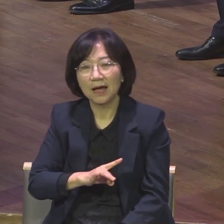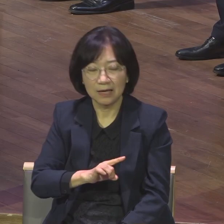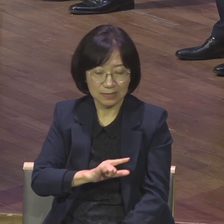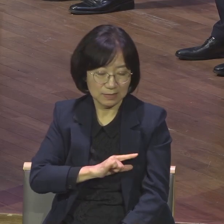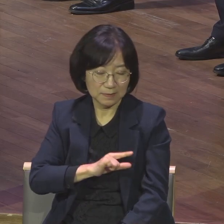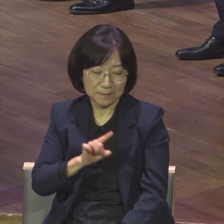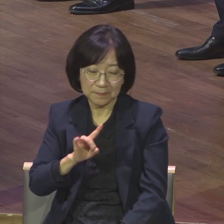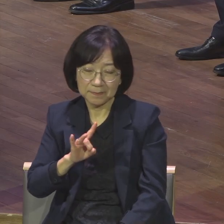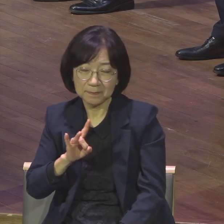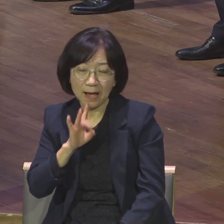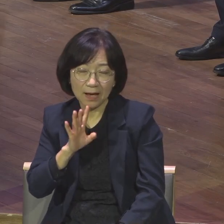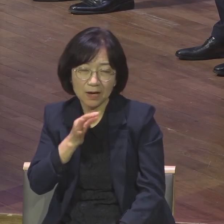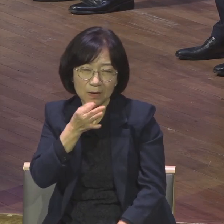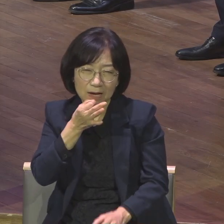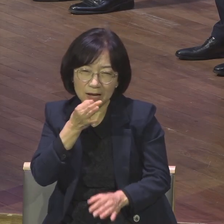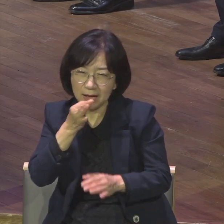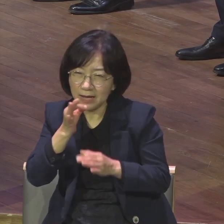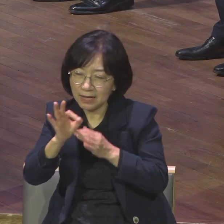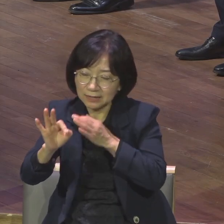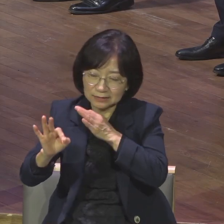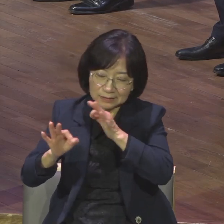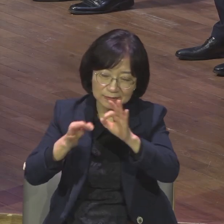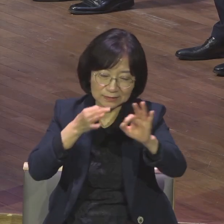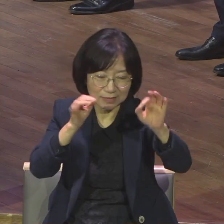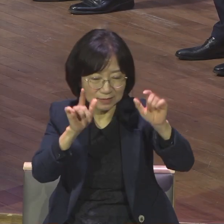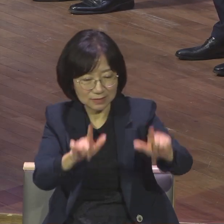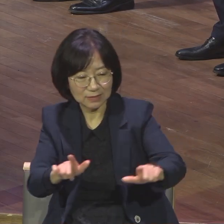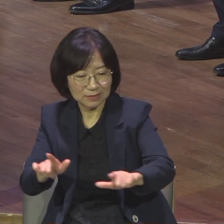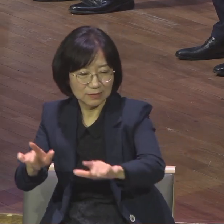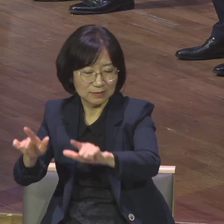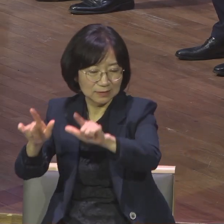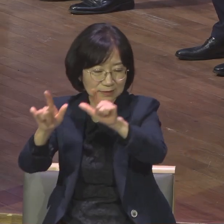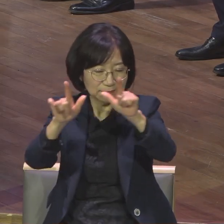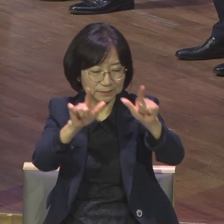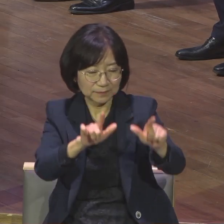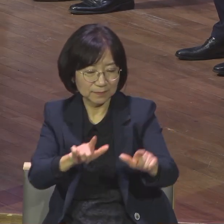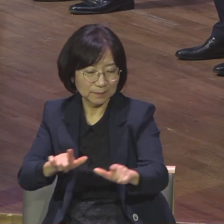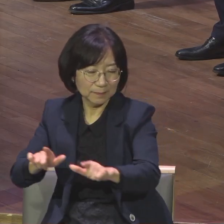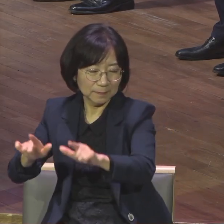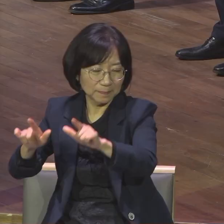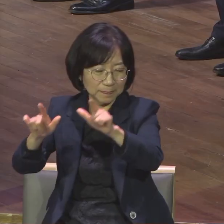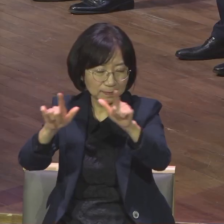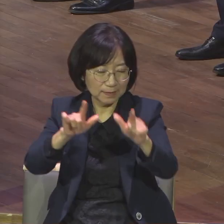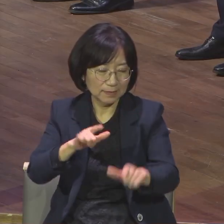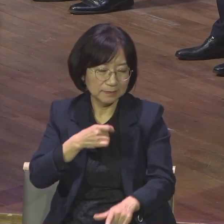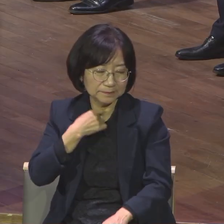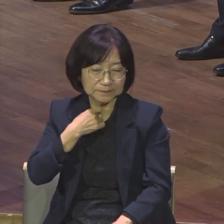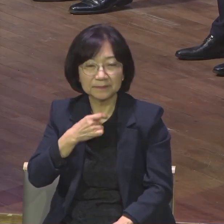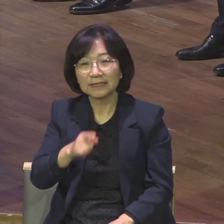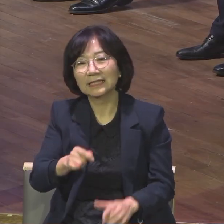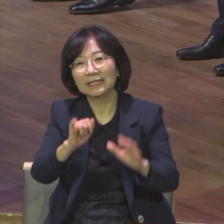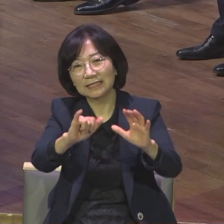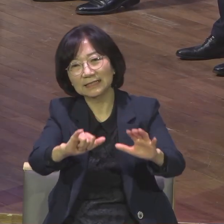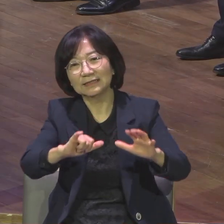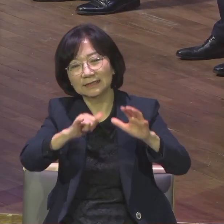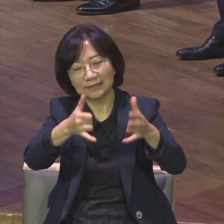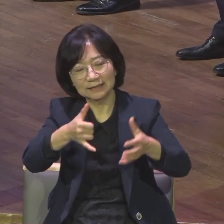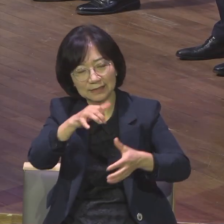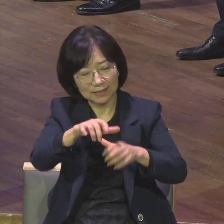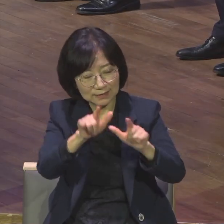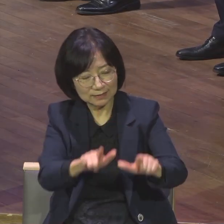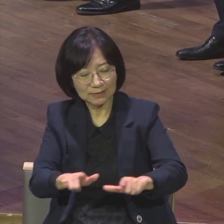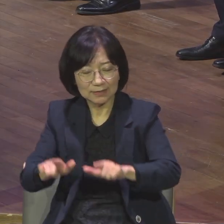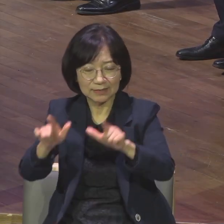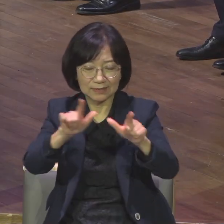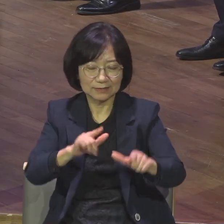이름만 외치 이 땅에 사는 내 소망 이 땅에 사는